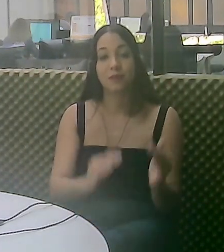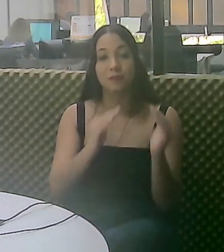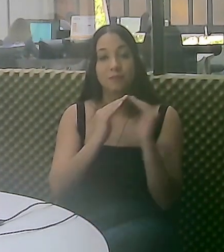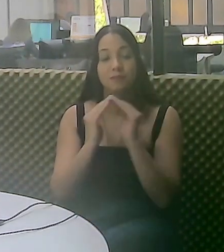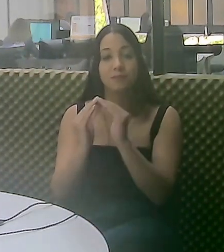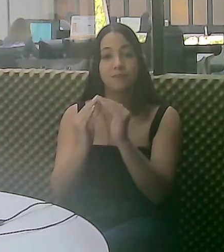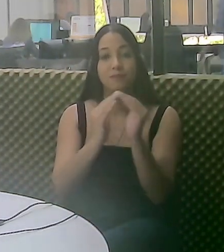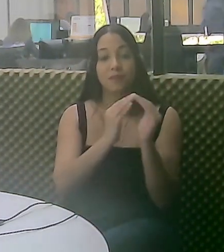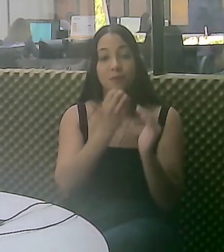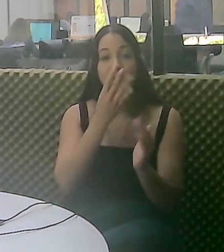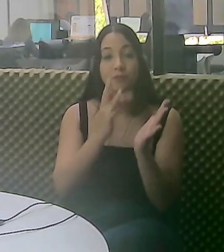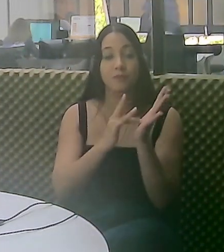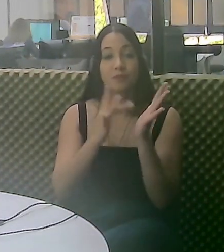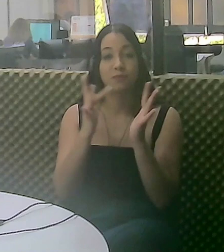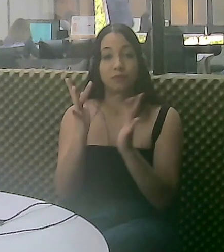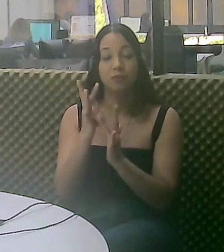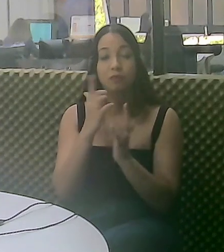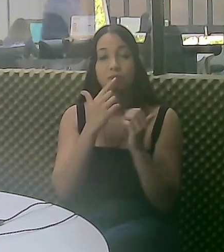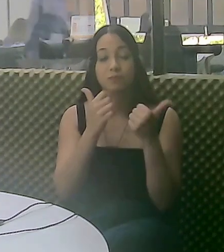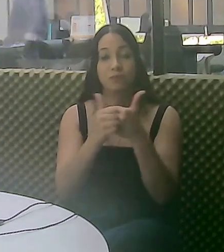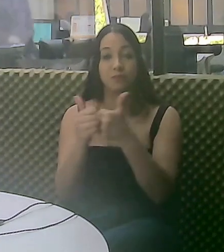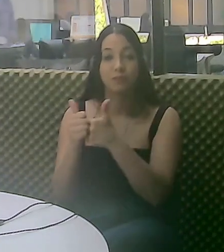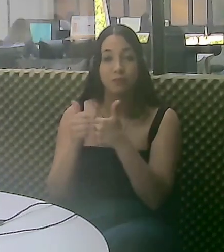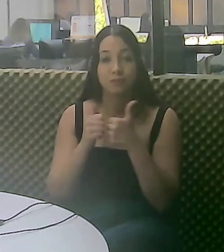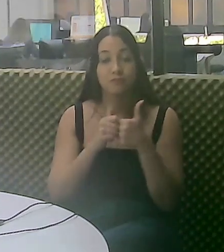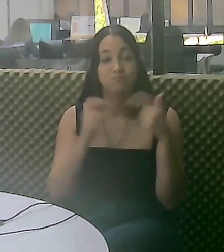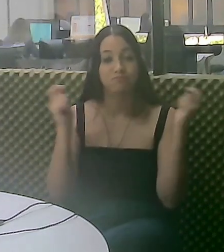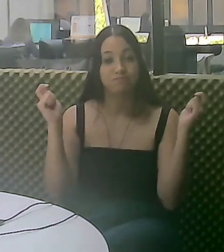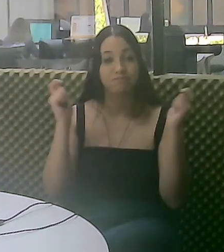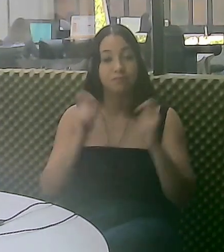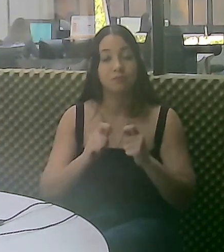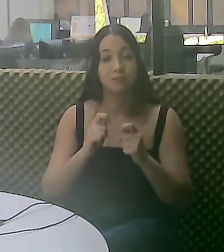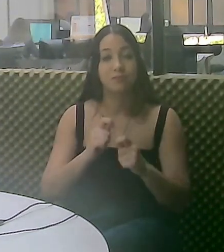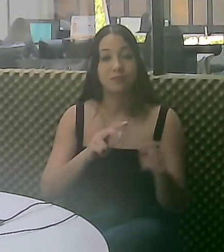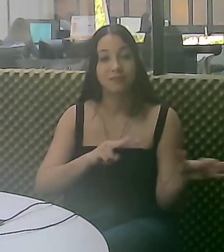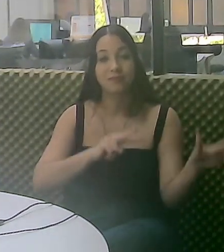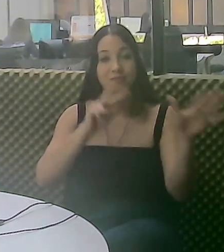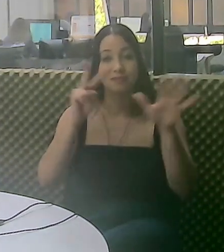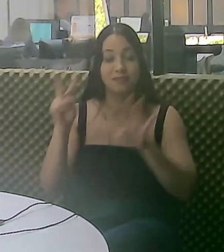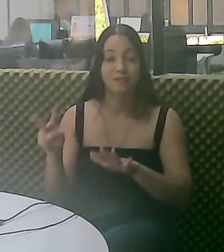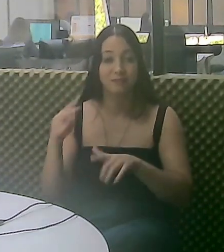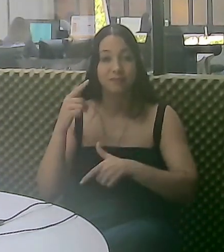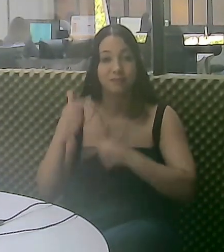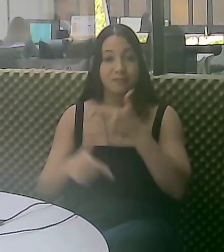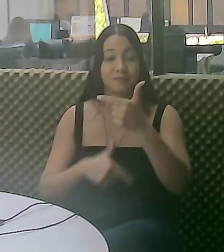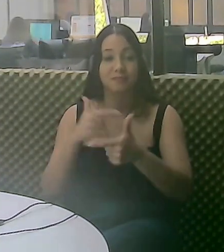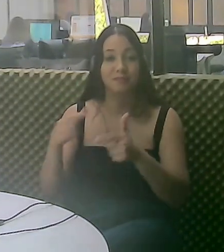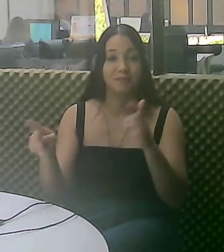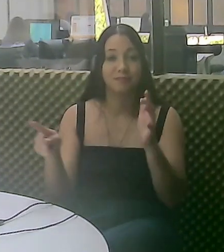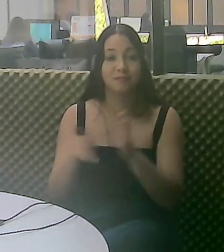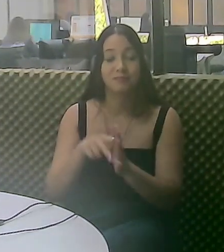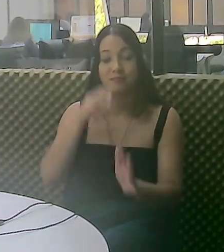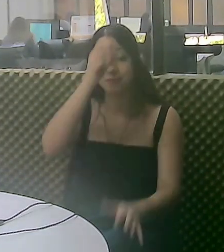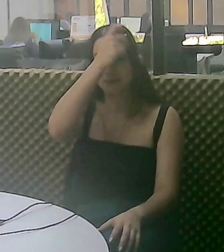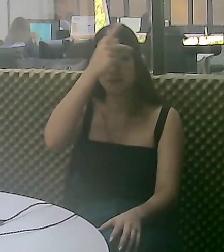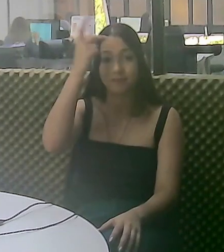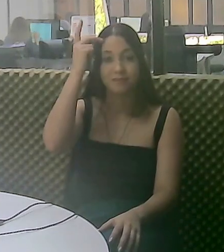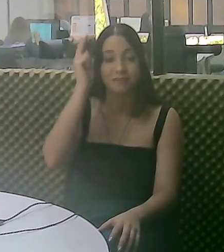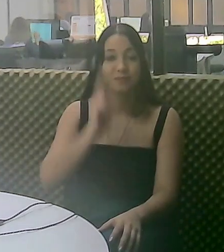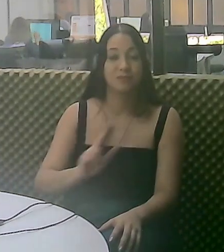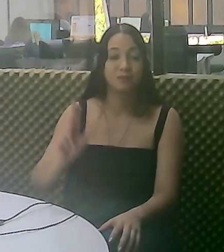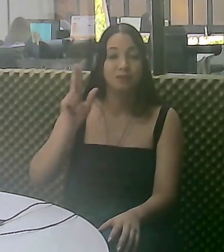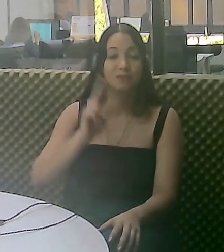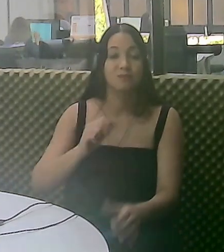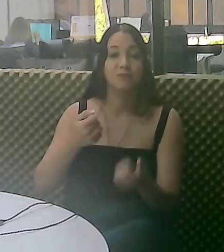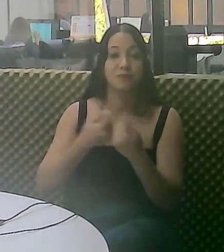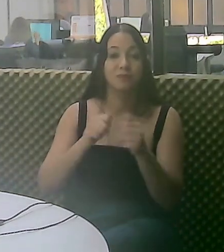Moradores do bairro Bom Jesus e Imediações poderão usufruir nesta semana dos serviços oferecidos pela Prefeitura de Uberlândia por